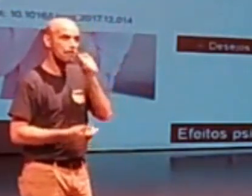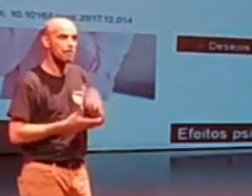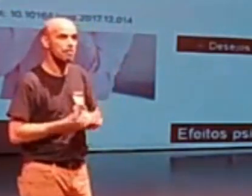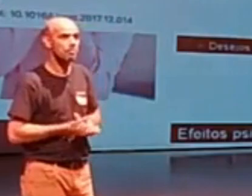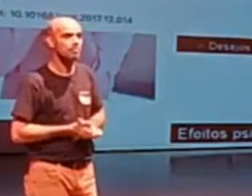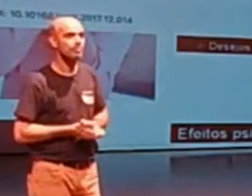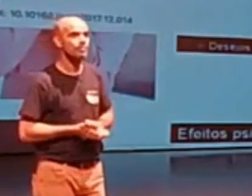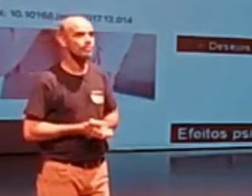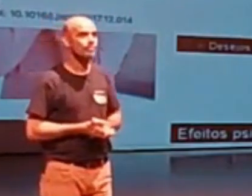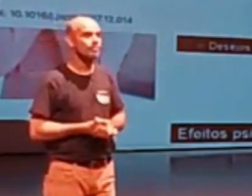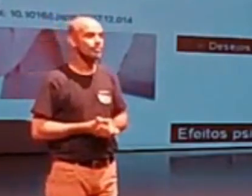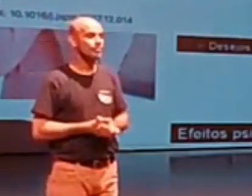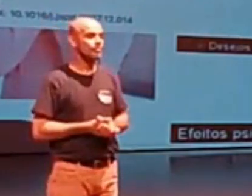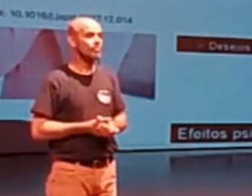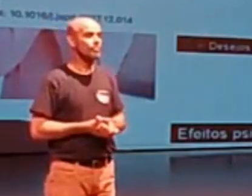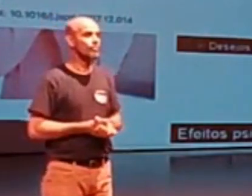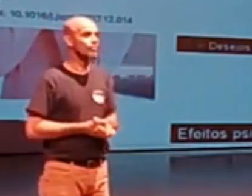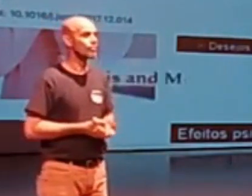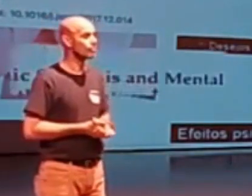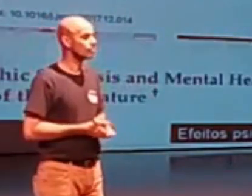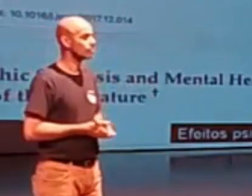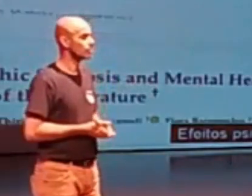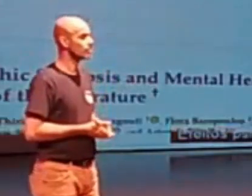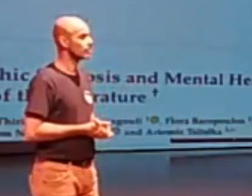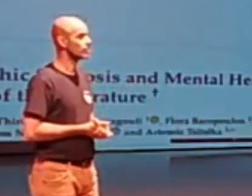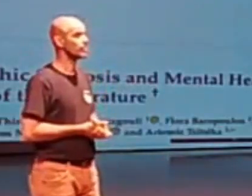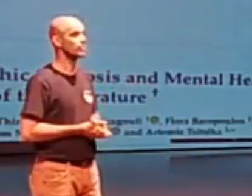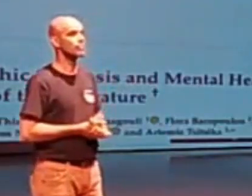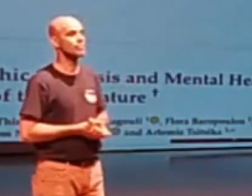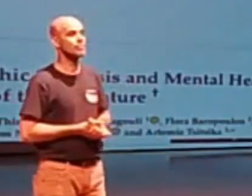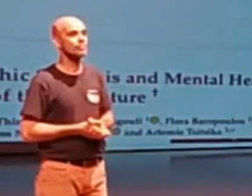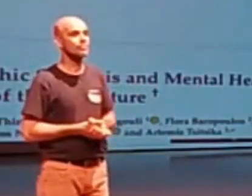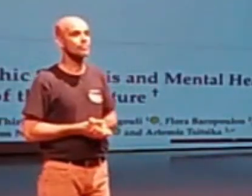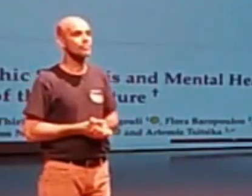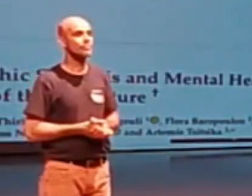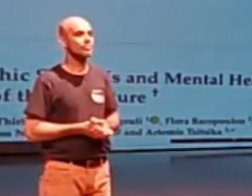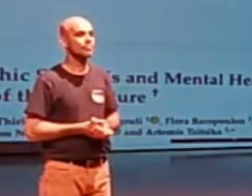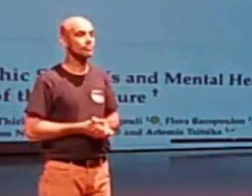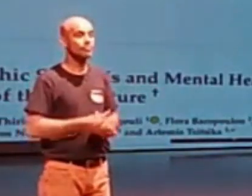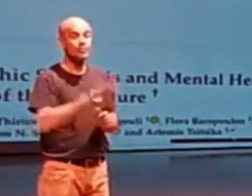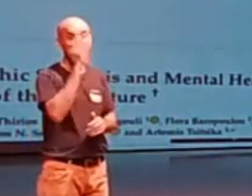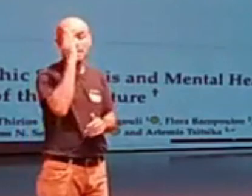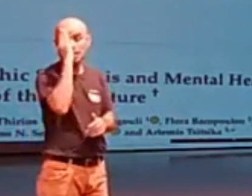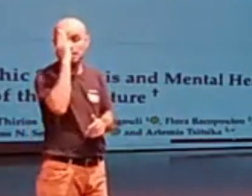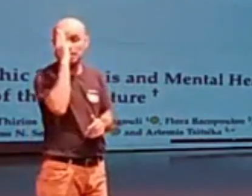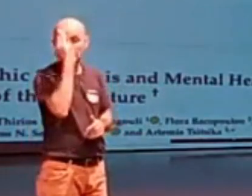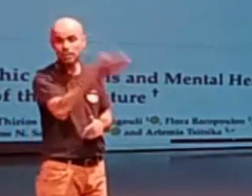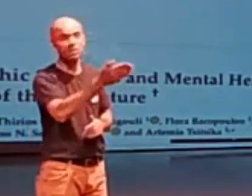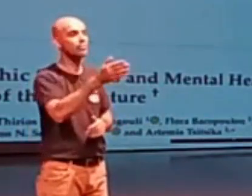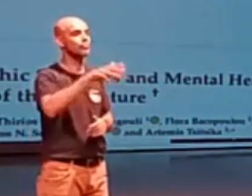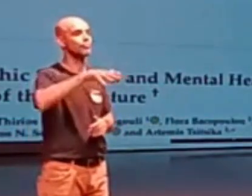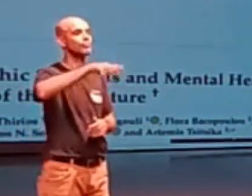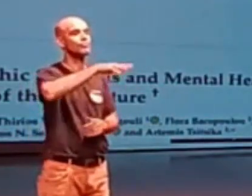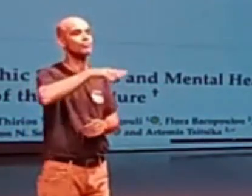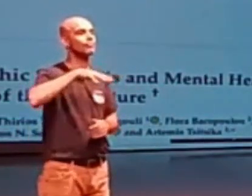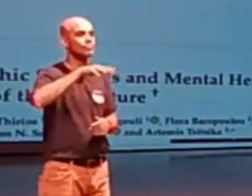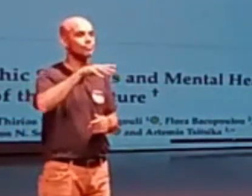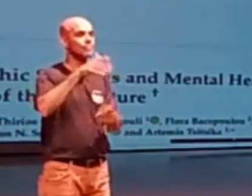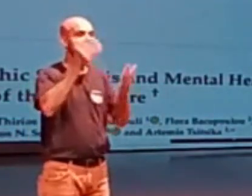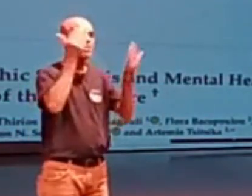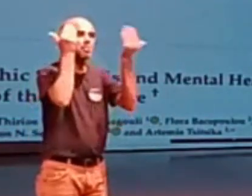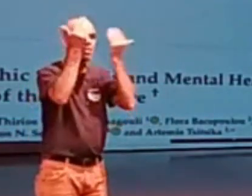E tem artigo de tudo. Como sempre, principalmente dessa parte